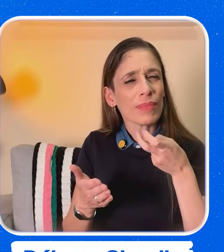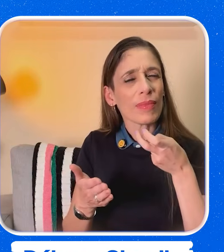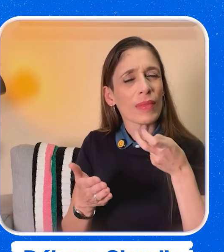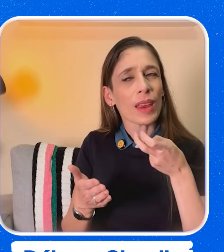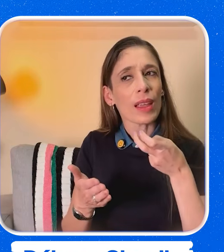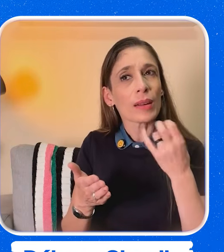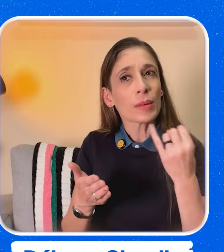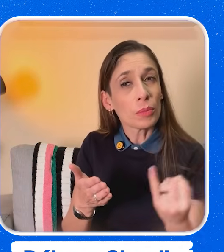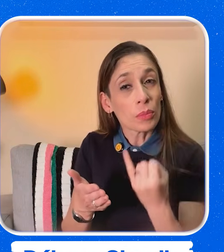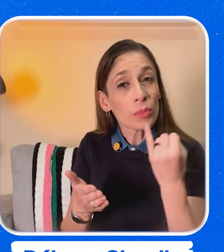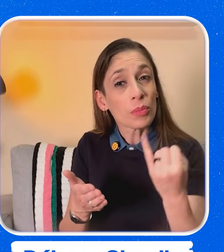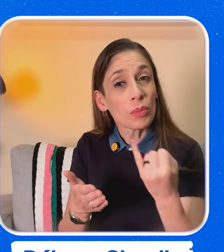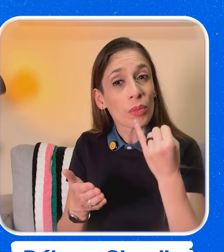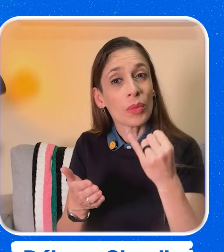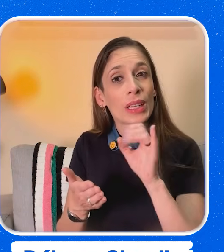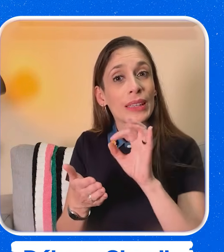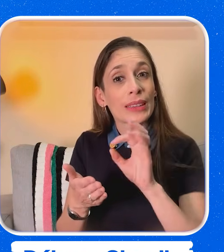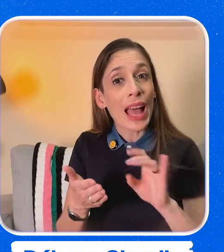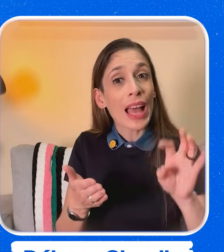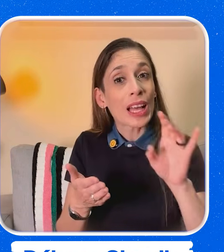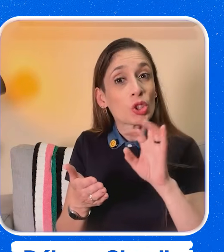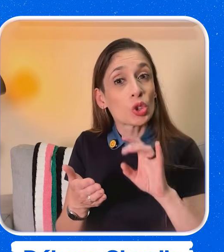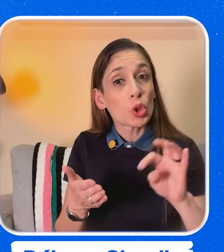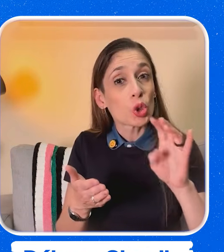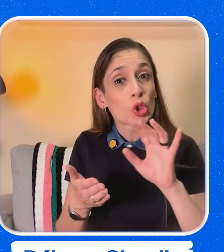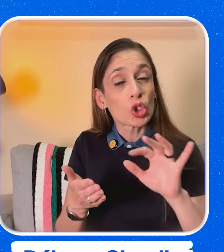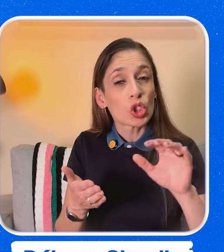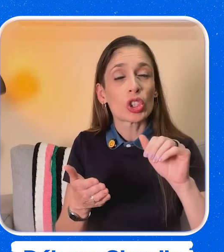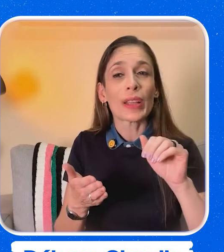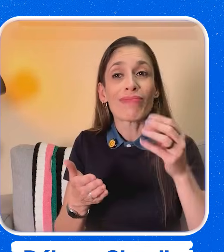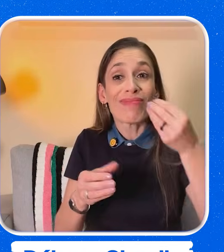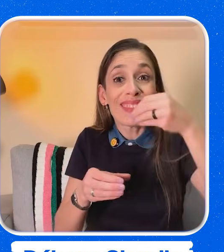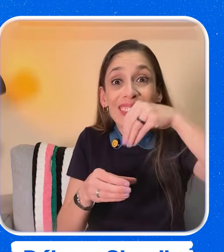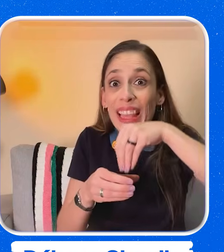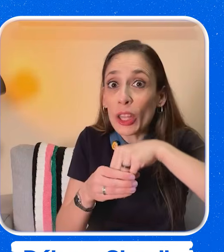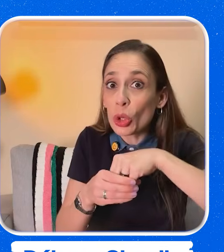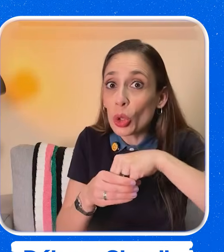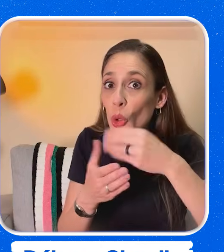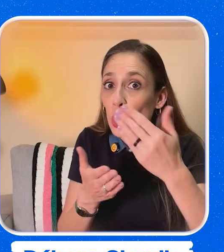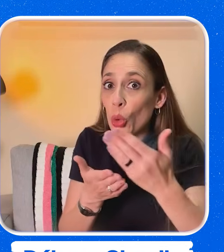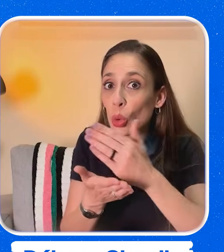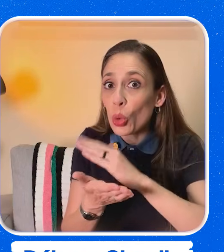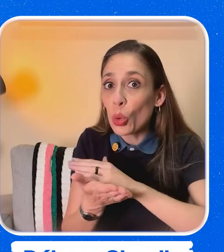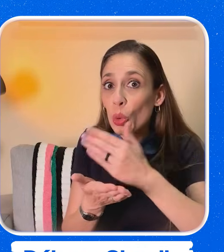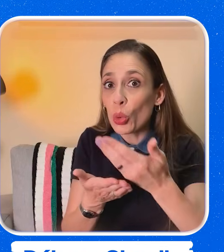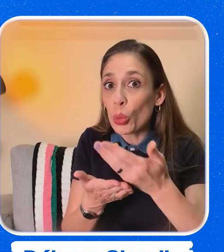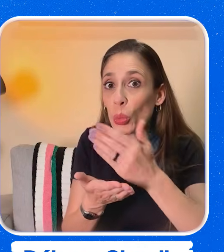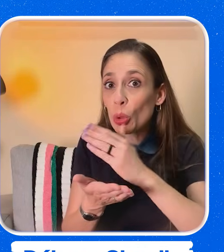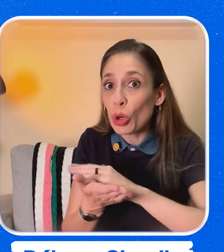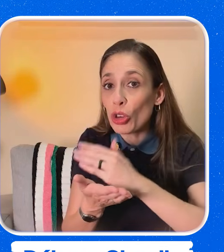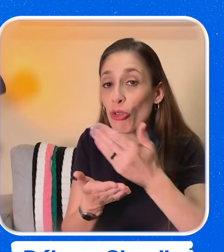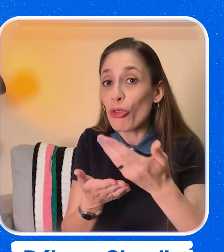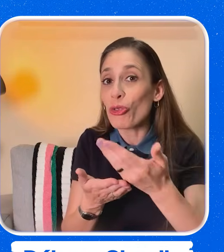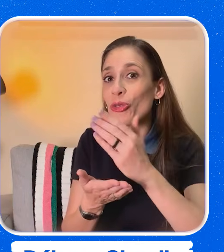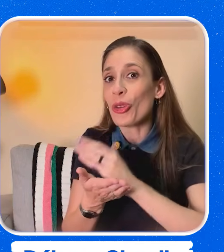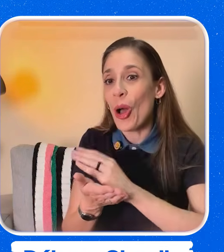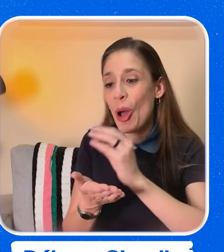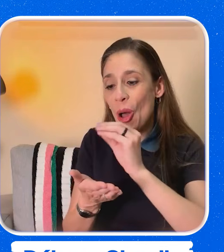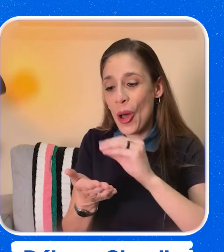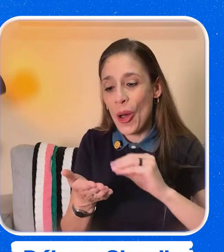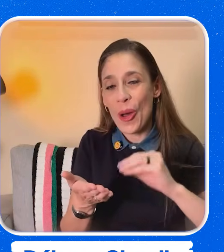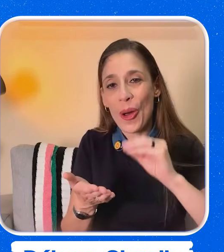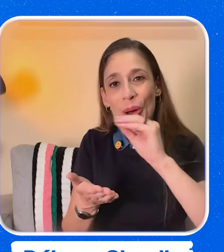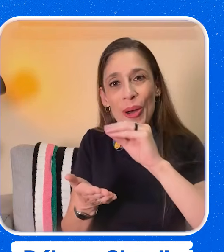colocar a datilologia no portfólio, né? Colocar sinais no portfólio. Né? Hoje, pessoas ouvintes